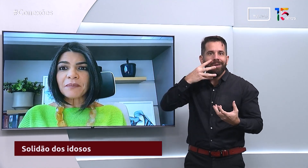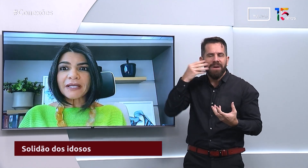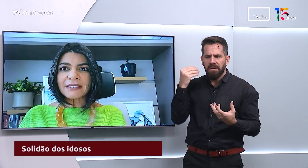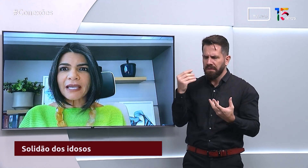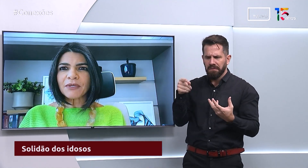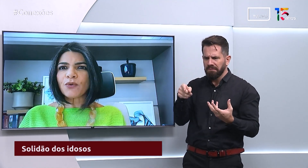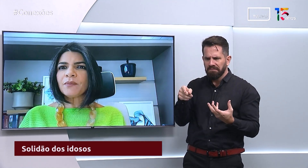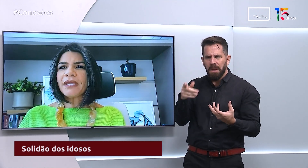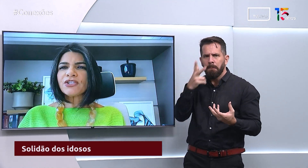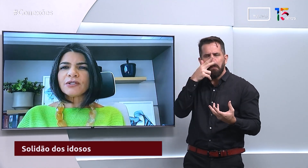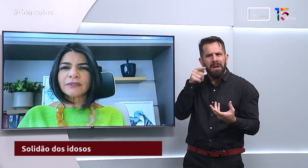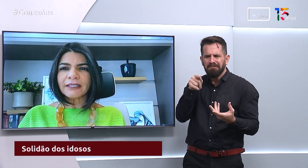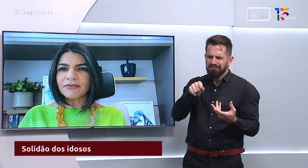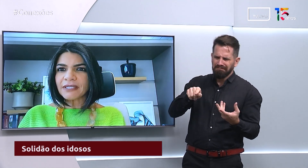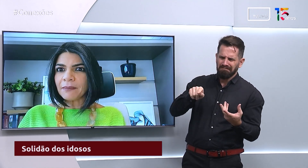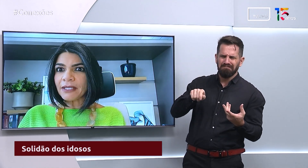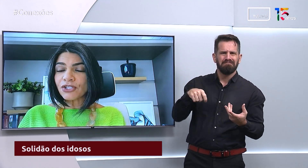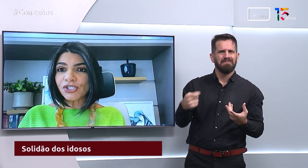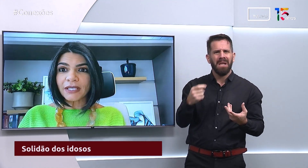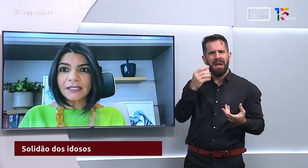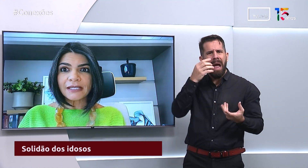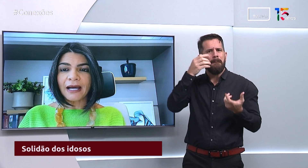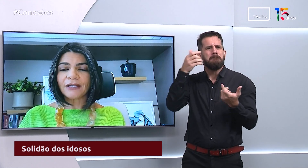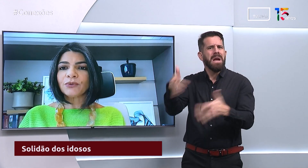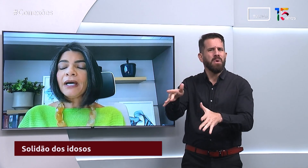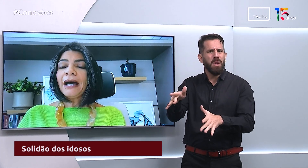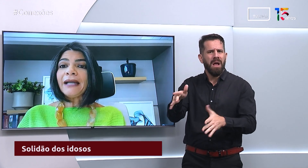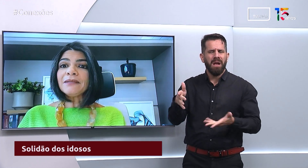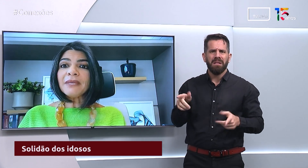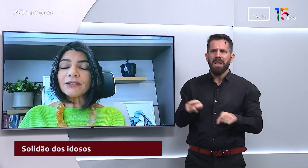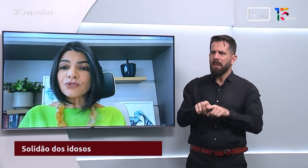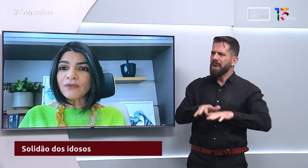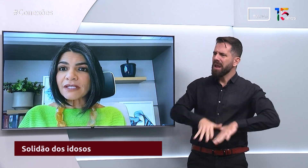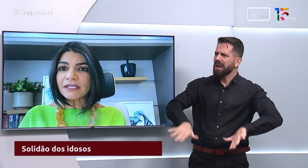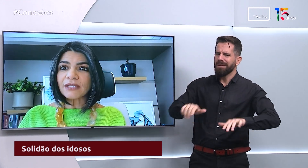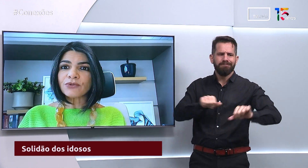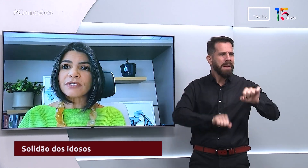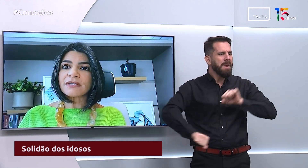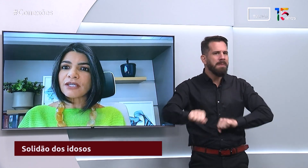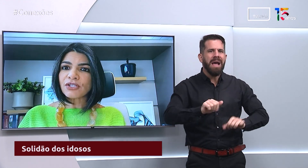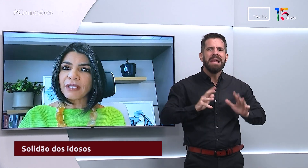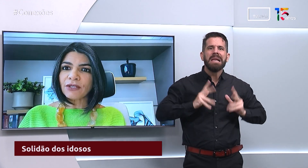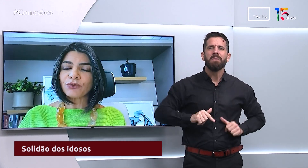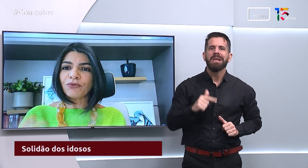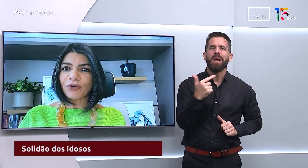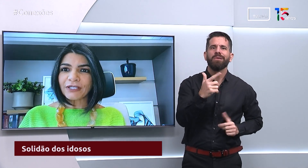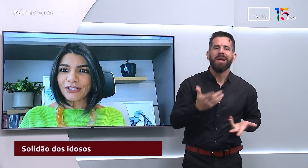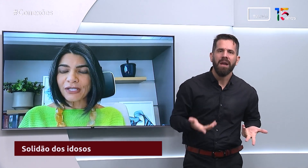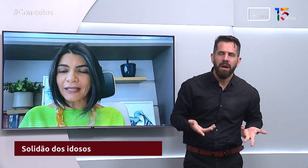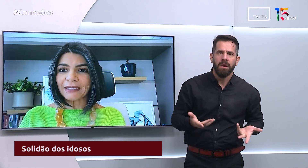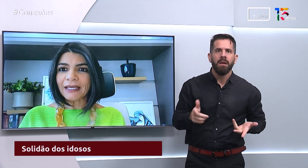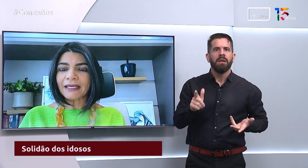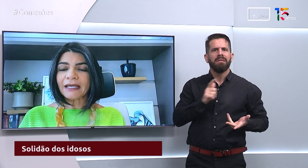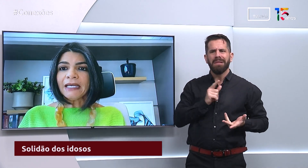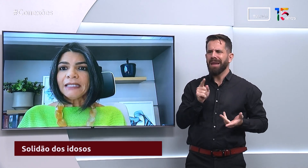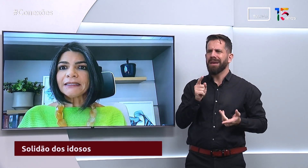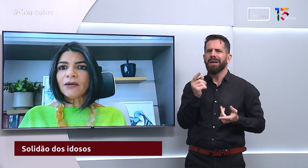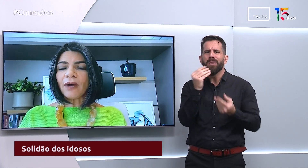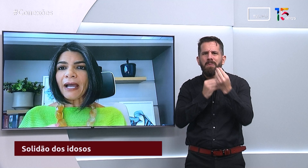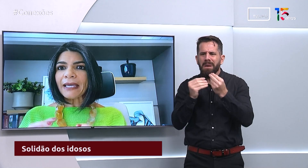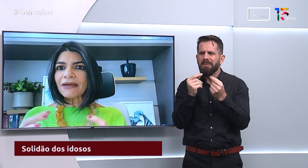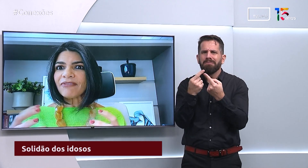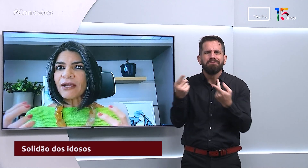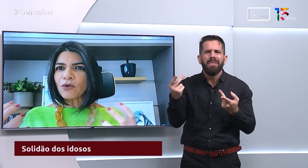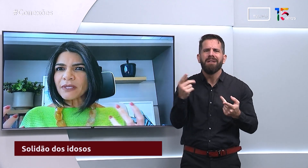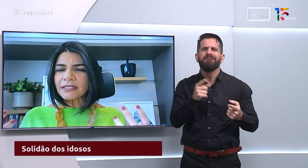alguém, percebe que o ambiente não está devidamente higienizado, alimentos vencidos, seja dentro ou fora da geladeira.